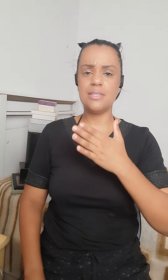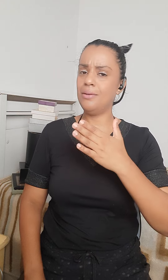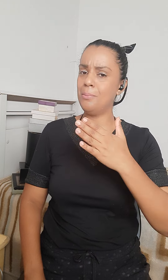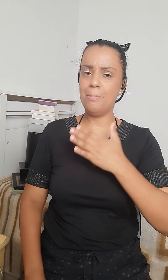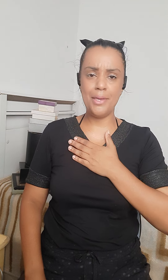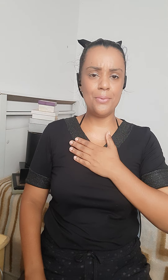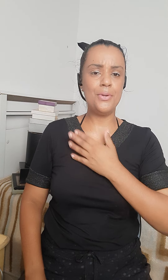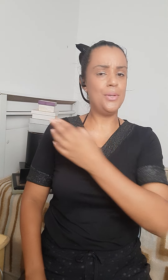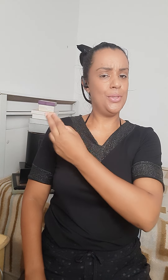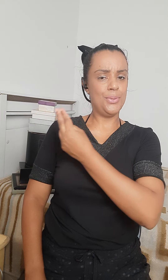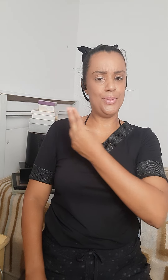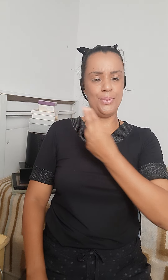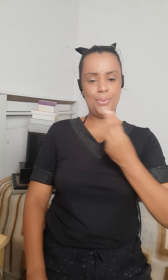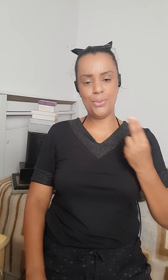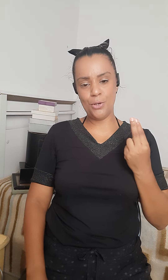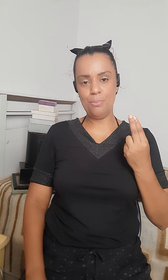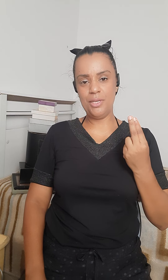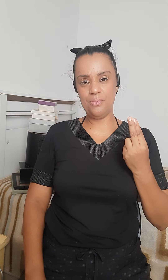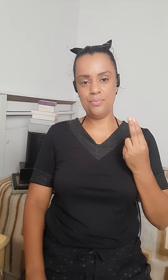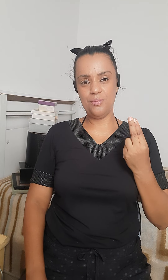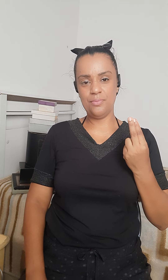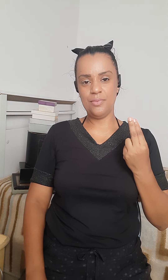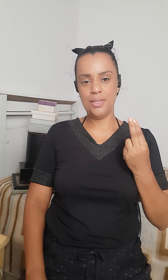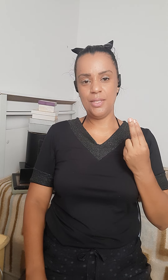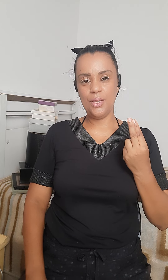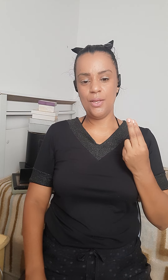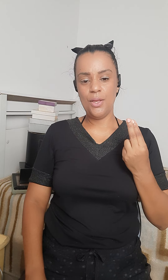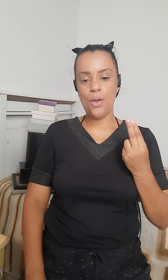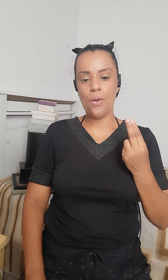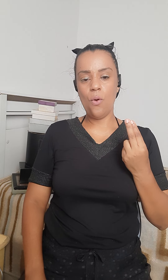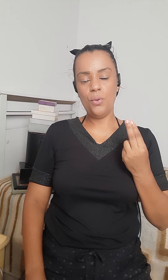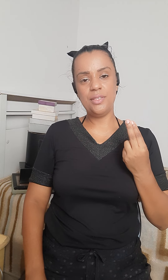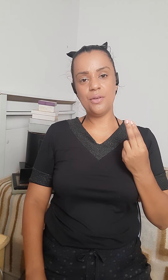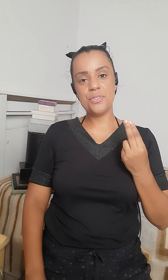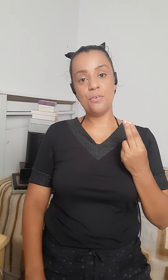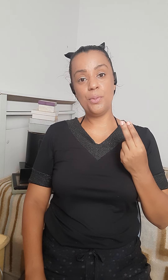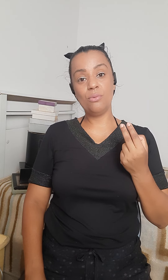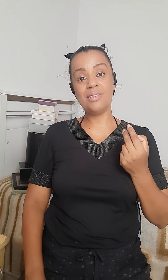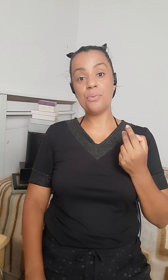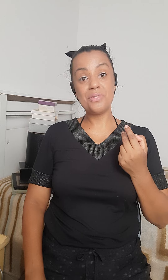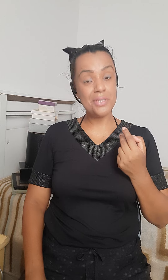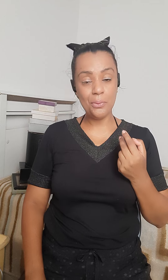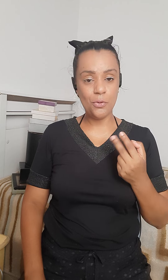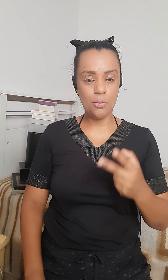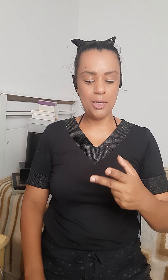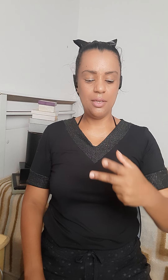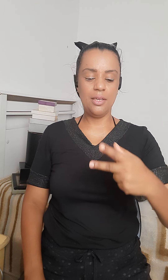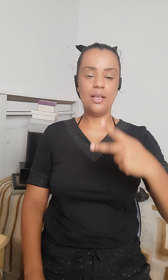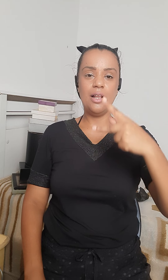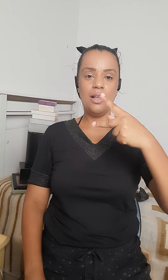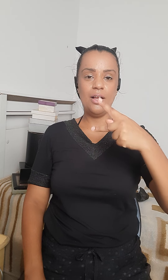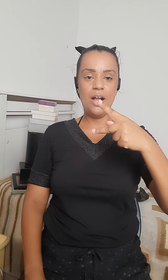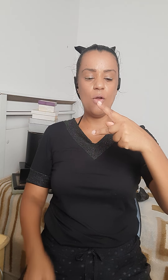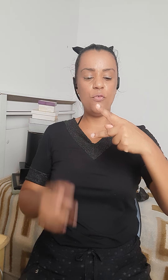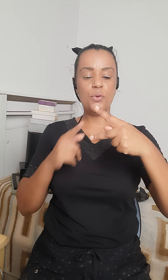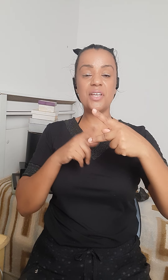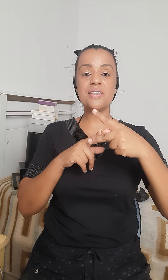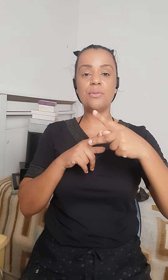o meu nome. Ou então, se eu perguntar o seu nome, a configuração da